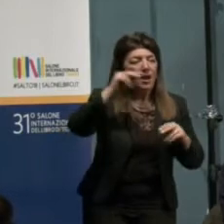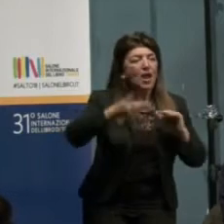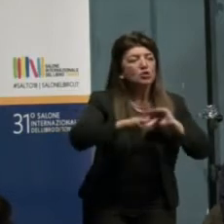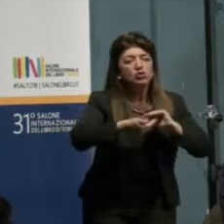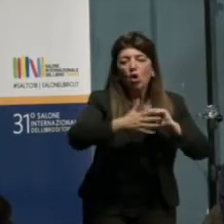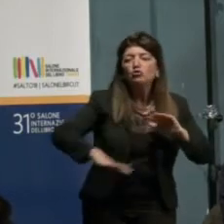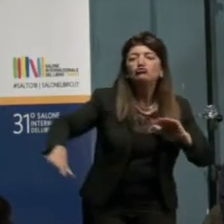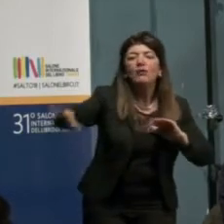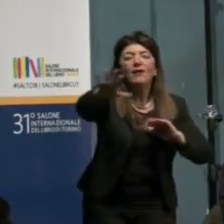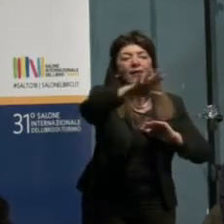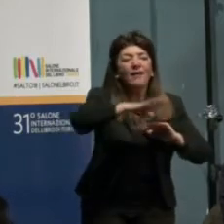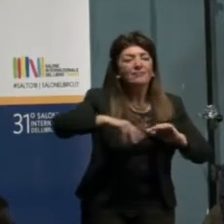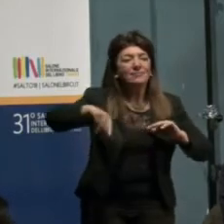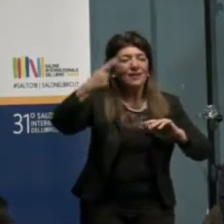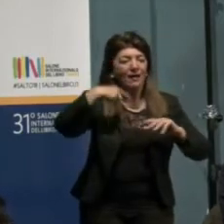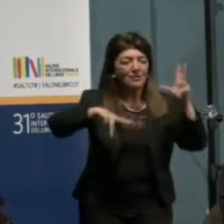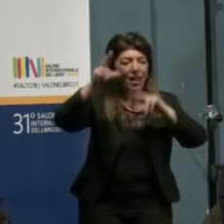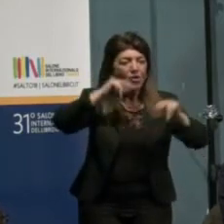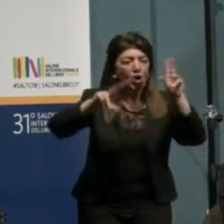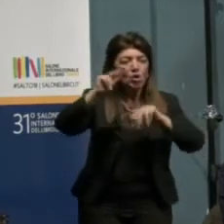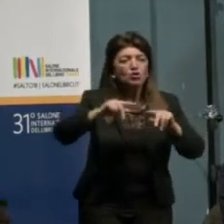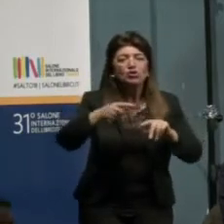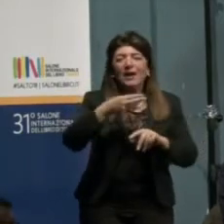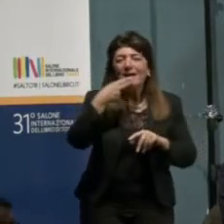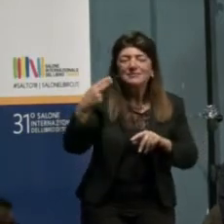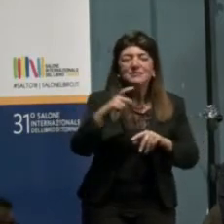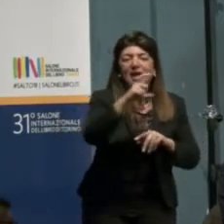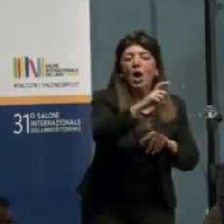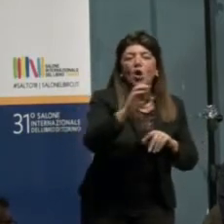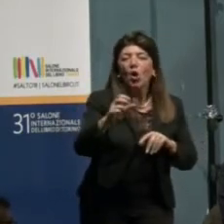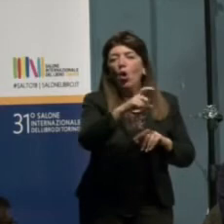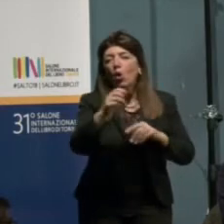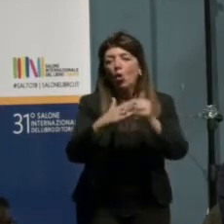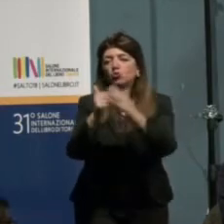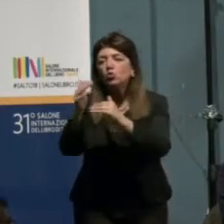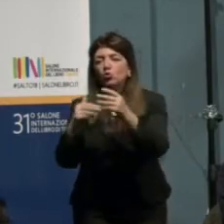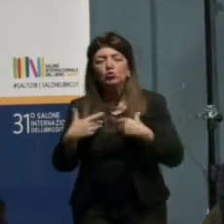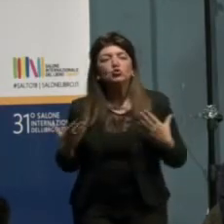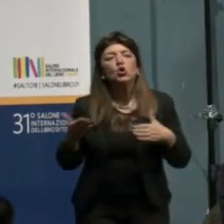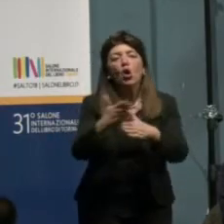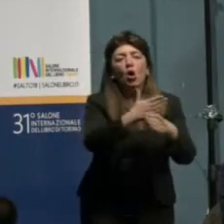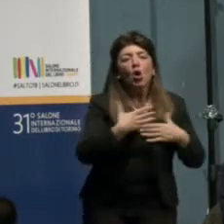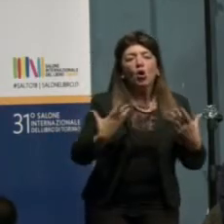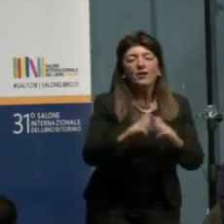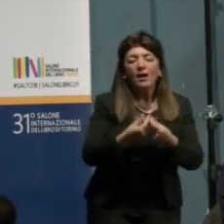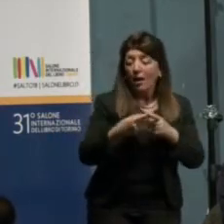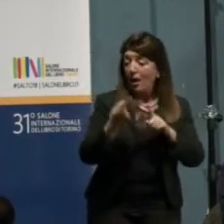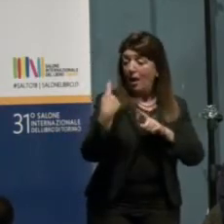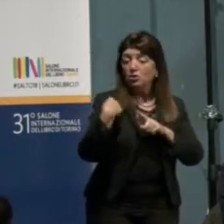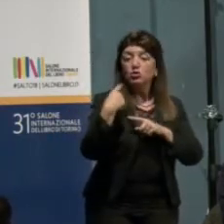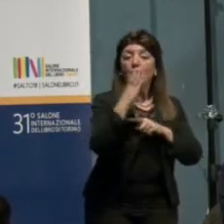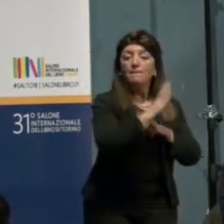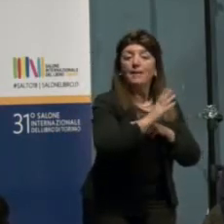parlano di co costruzione l'altro giorno room giuseppe giulietti a